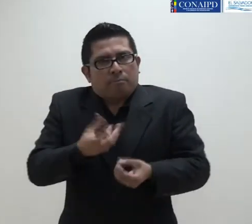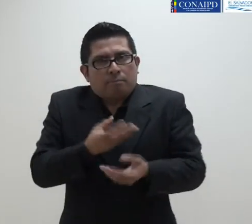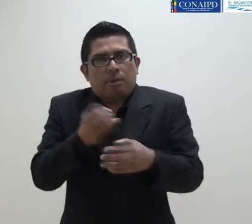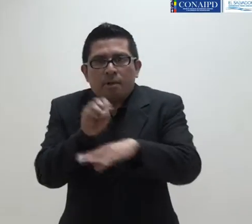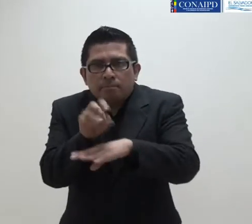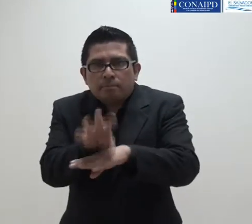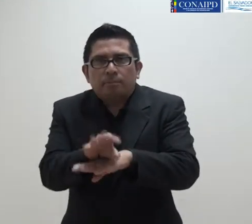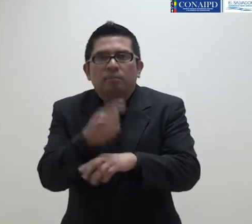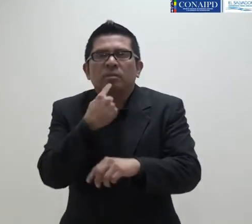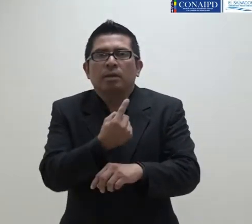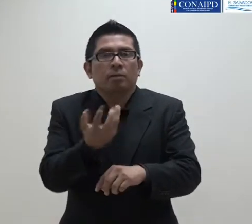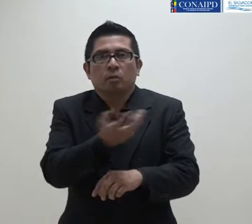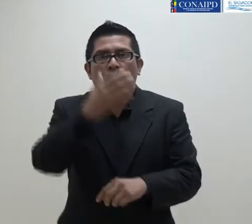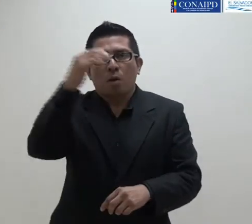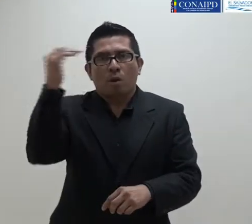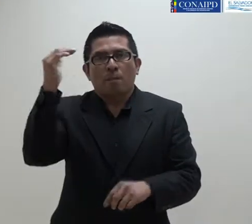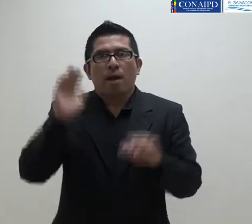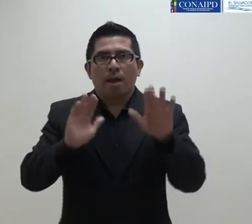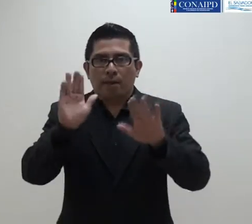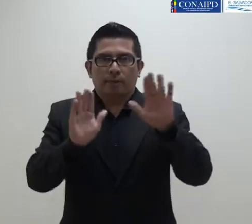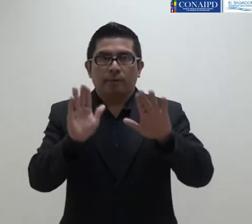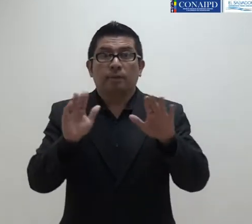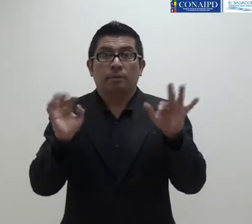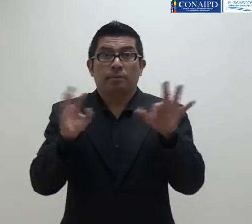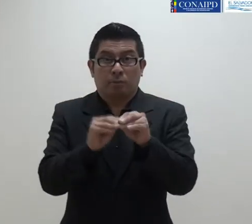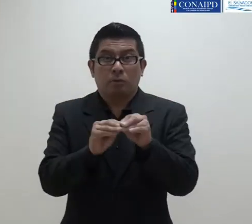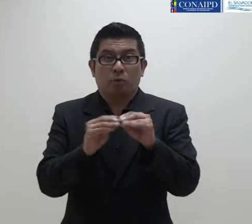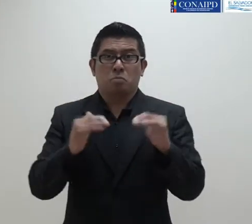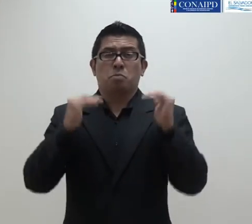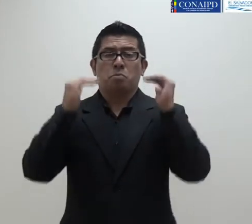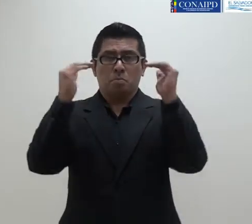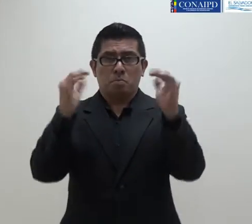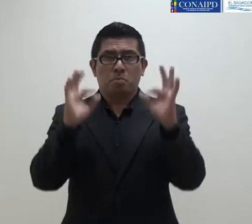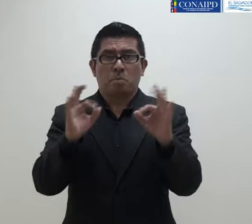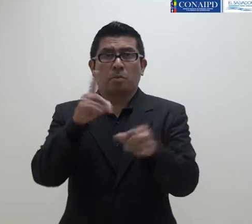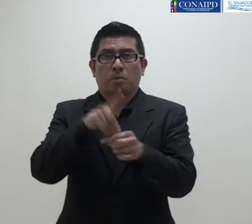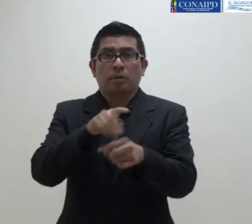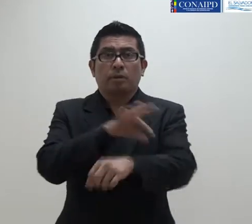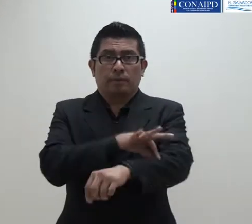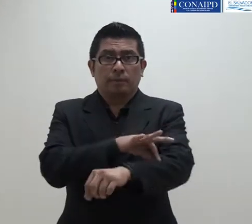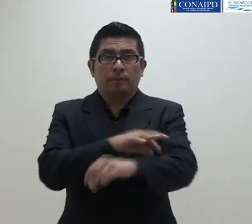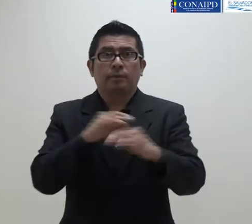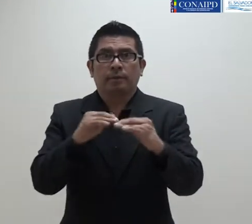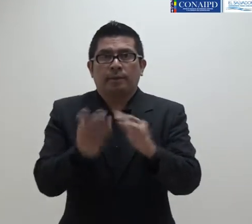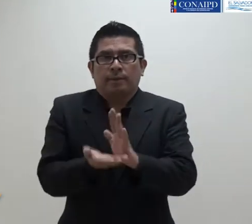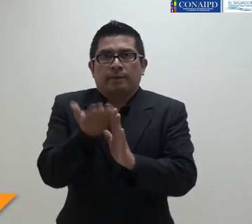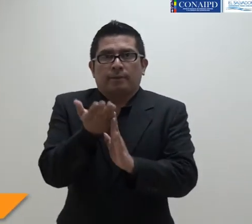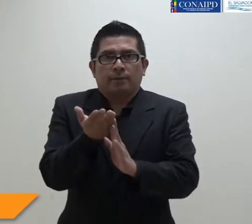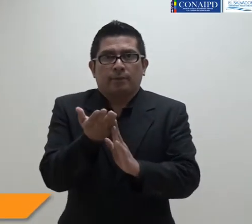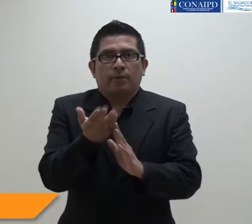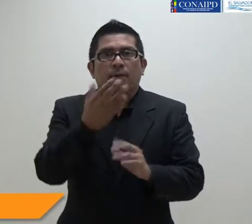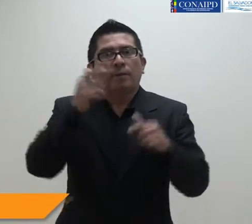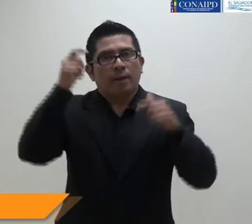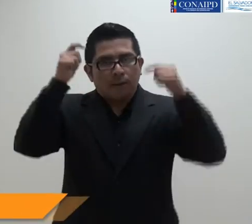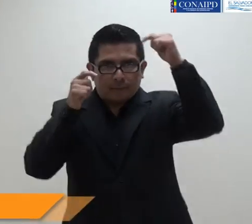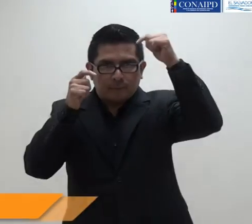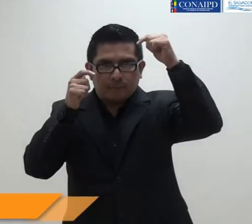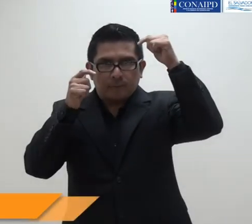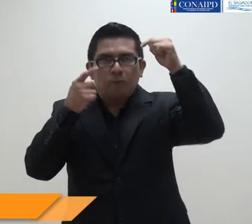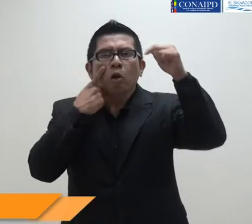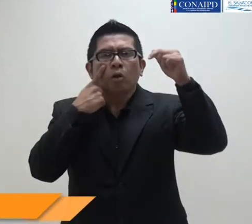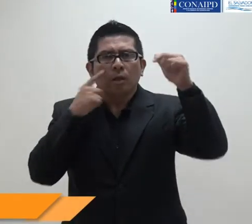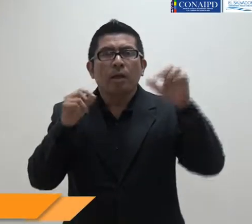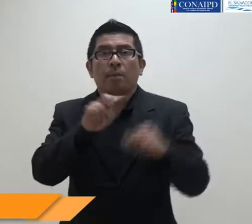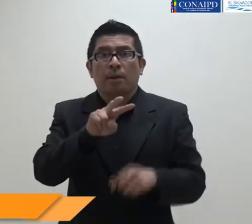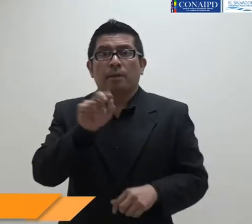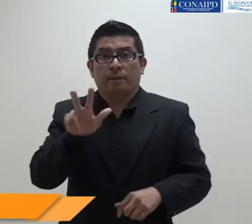recomendaciones por parte de los países participantes para la reunión de alto nivel sobre discapacidad y Desarrollo de las Naciones Unidas, que tuvo lugar